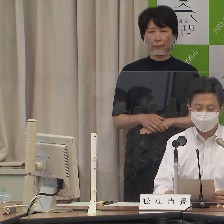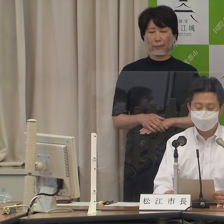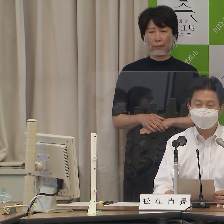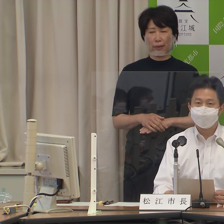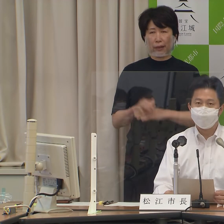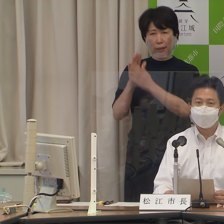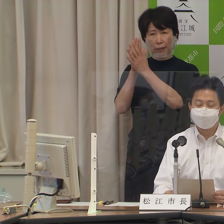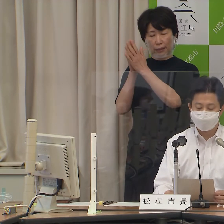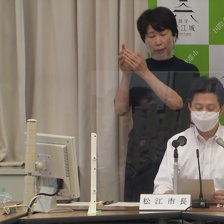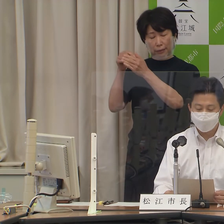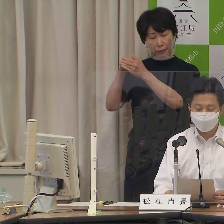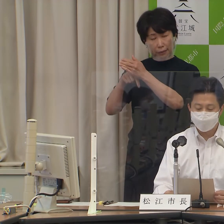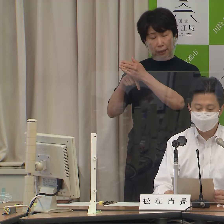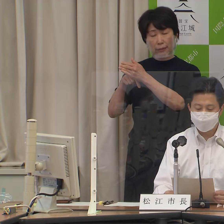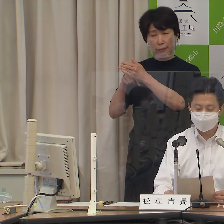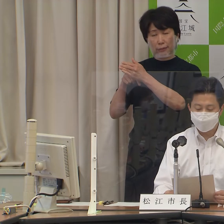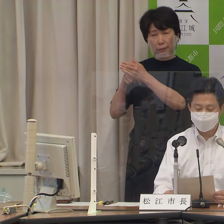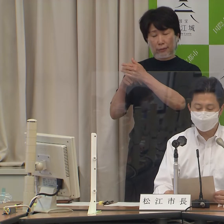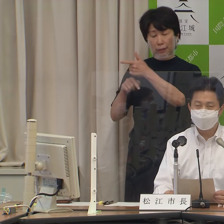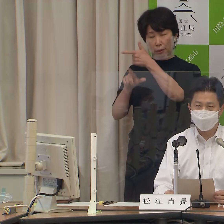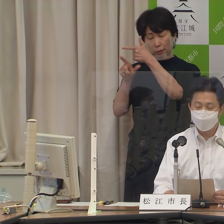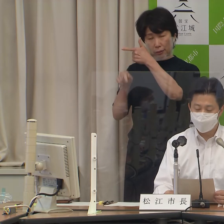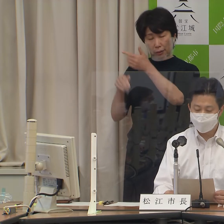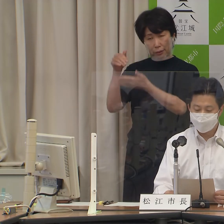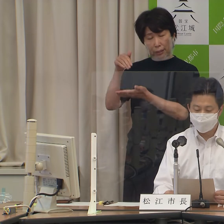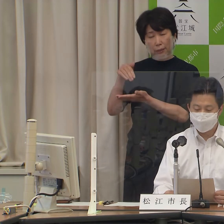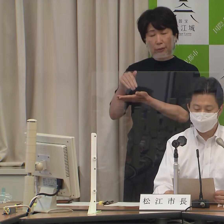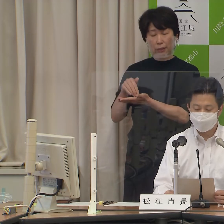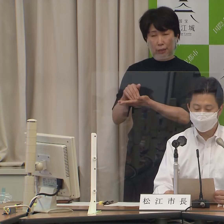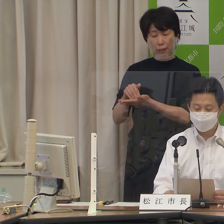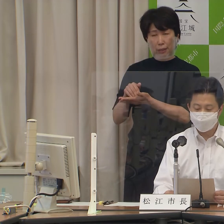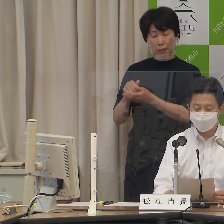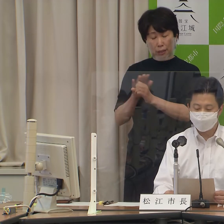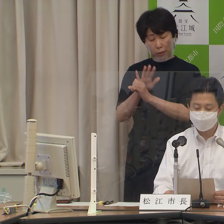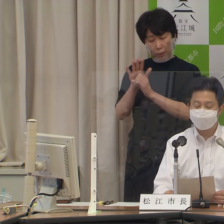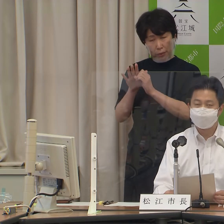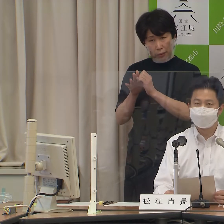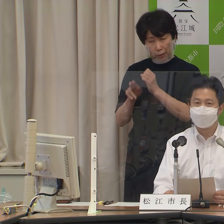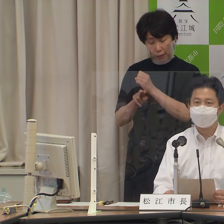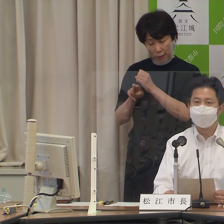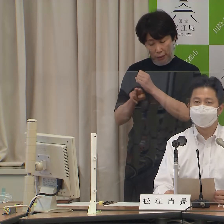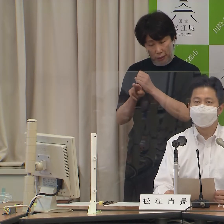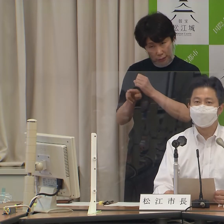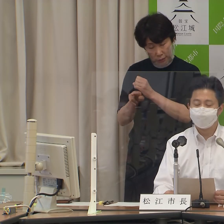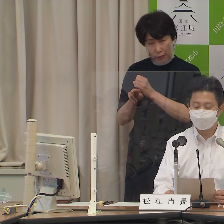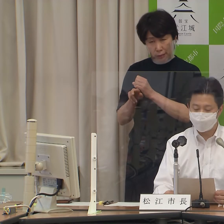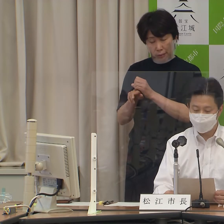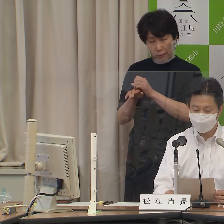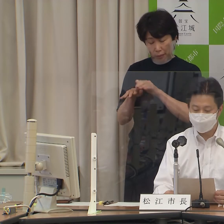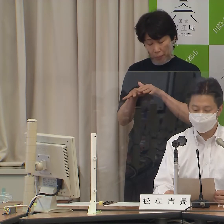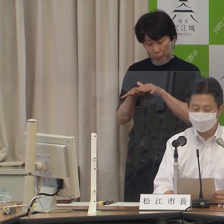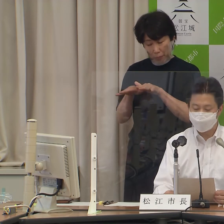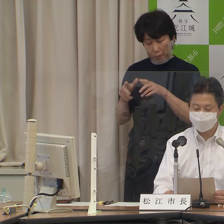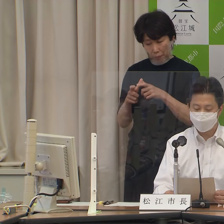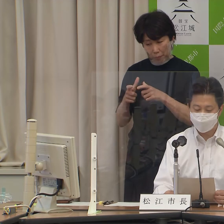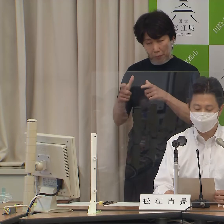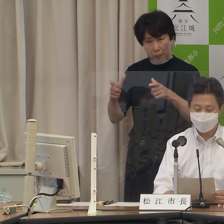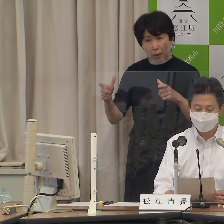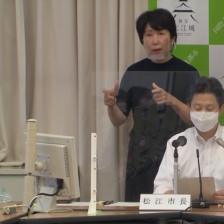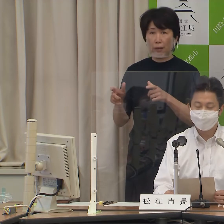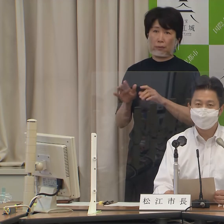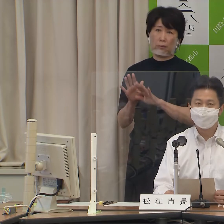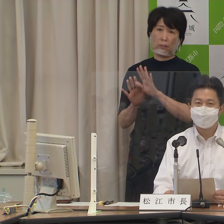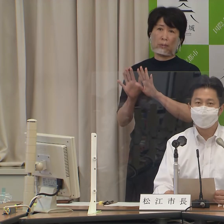島根県内では6月下旬以降、新型コロナウイルス感染症が急速に拡大しており